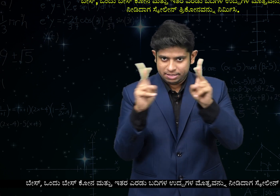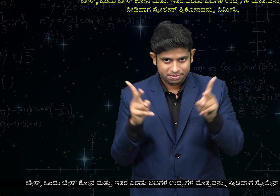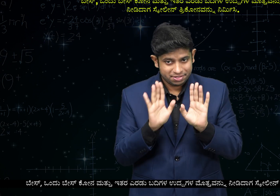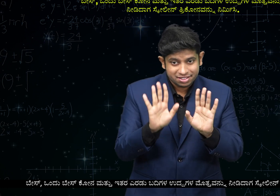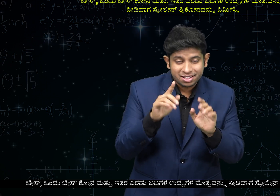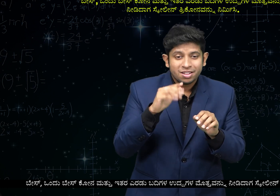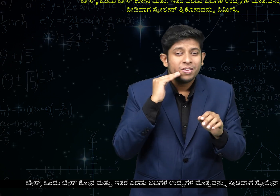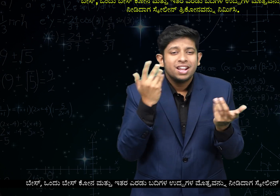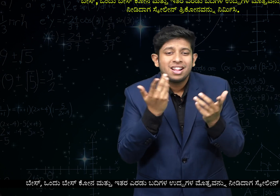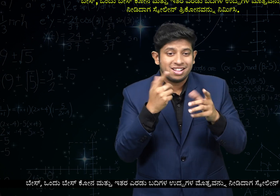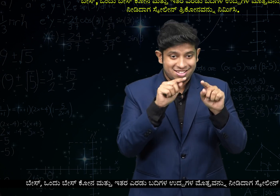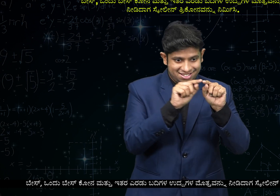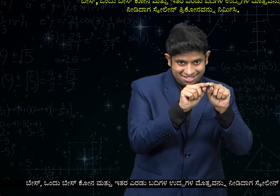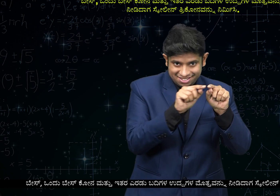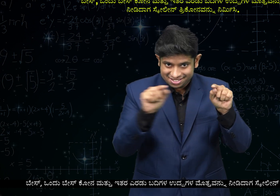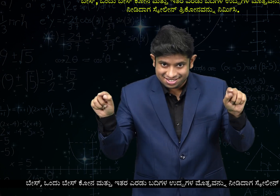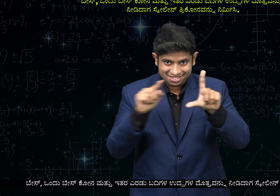ನೀಡಿದಾಗ ಸ್ಕೆಲಿನ್ ತ್ರಿಕೋನವನ್ನು ನಿರ್ಮಿಸಿ.